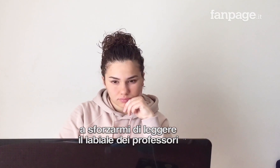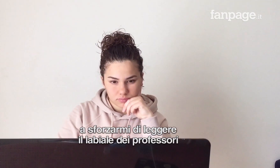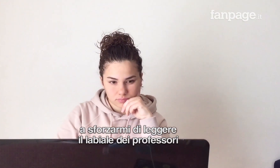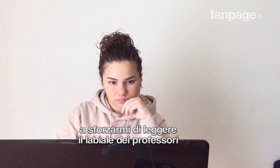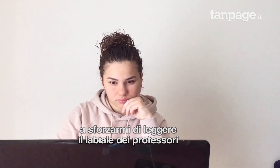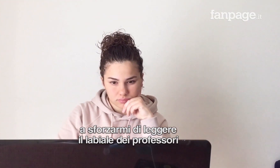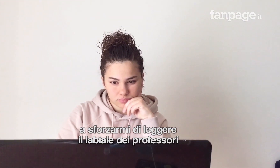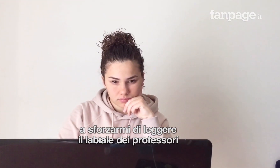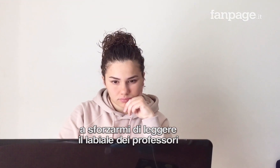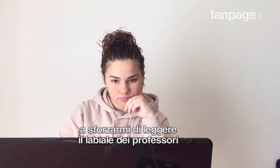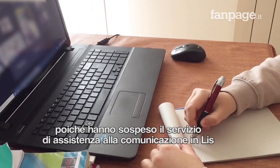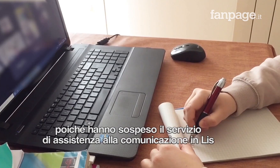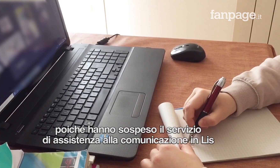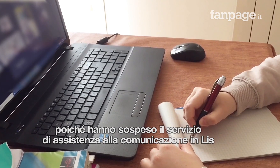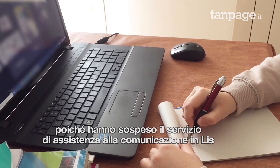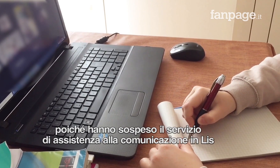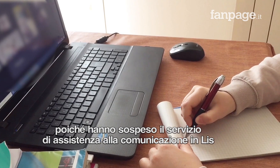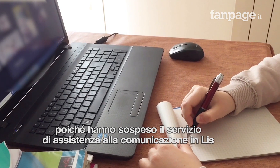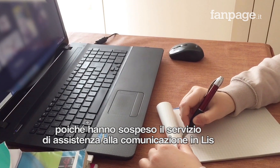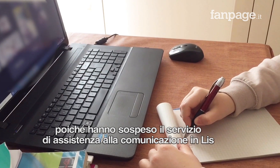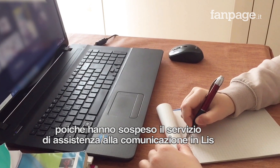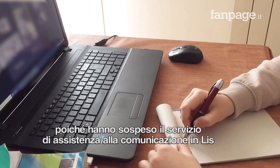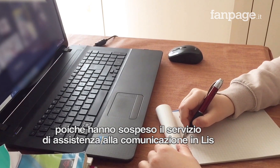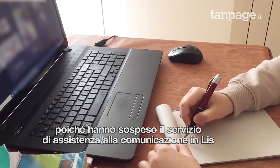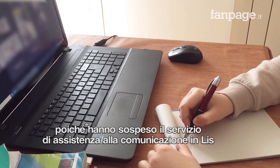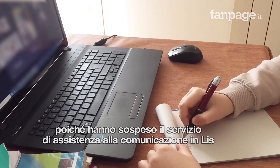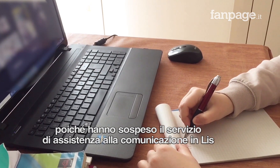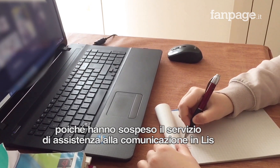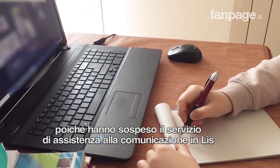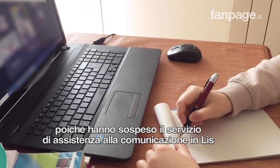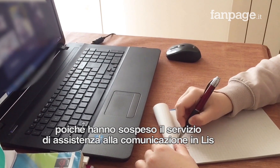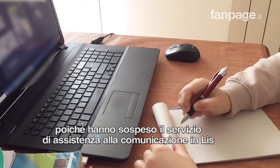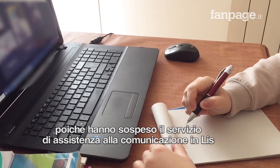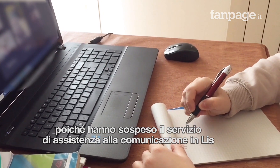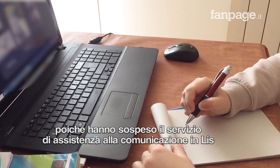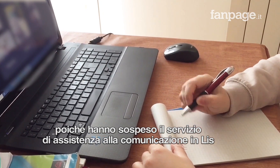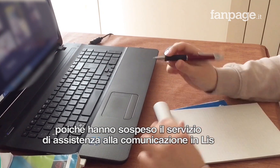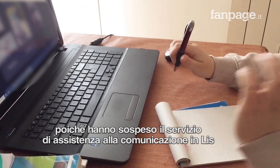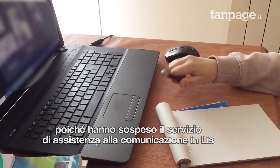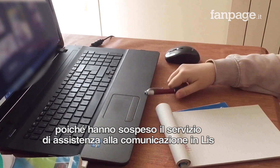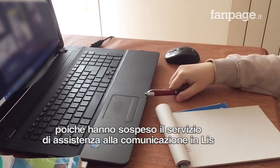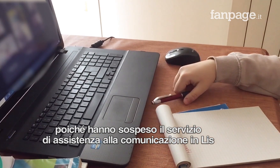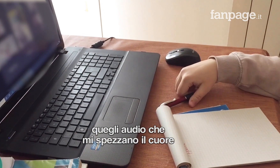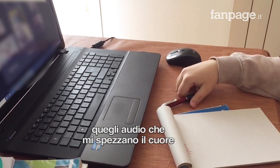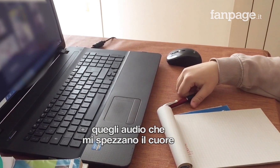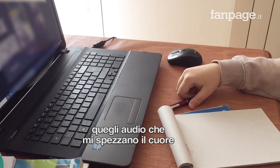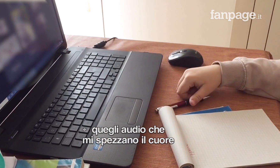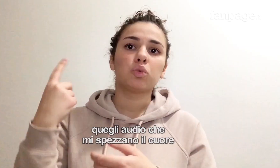professori, poiché hanno sospeso il servizio di assistenza alla comunicazione, quegli